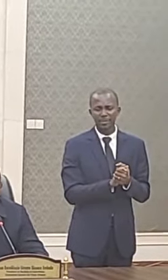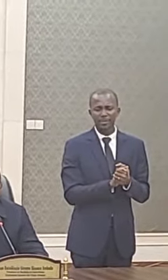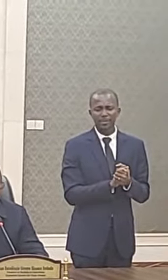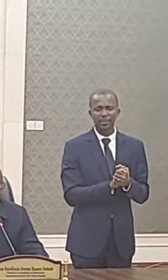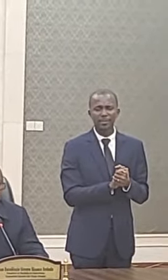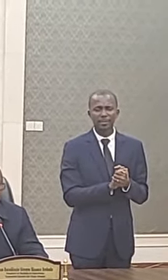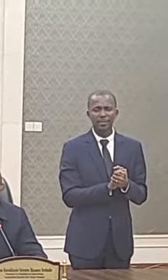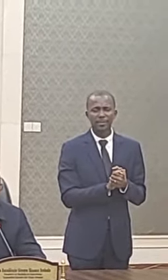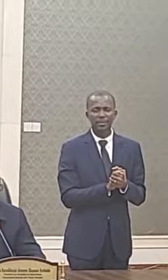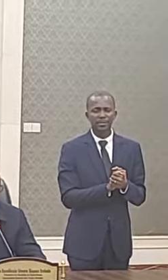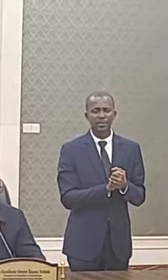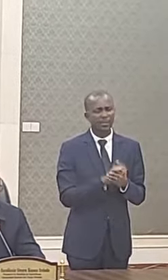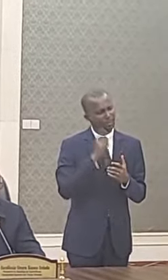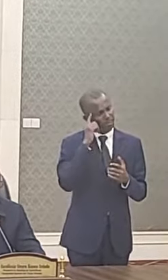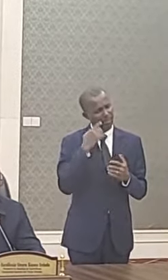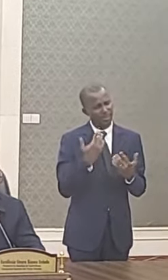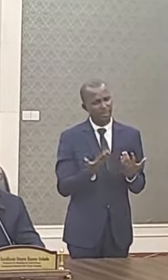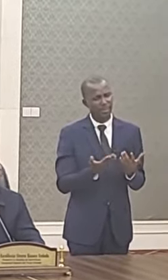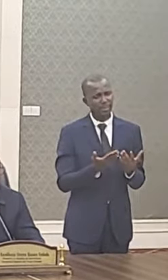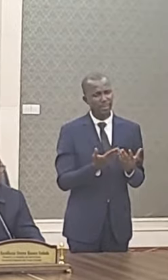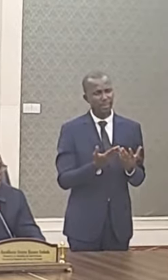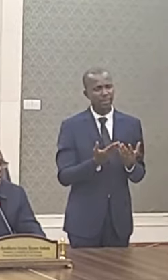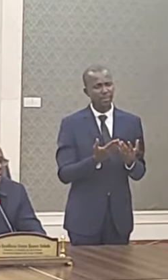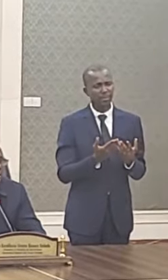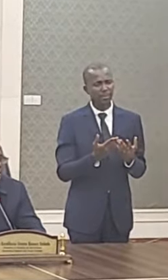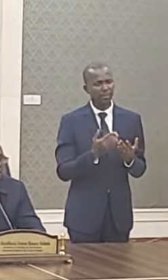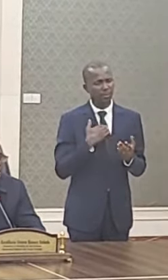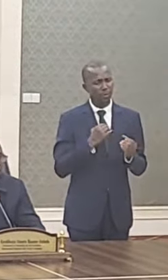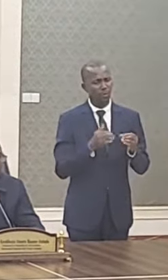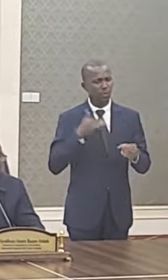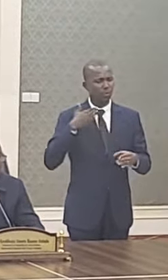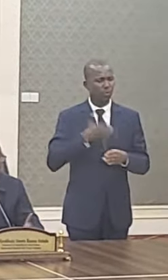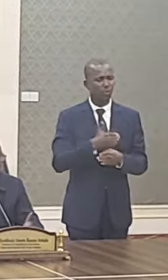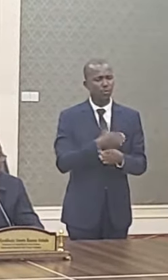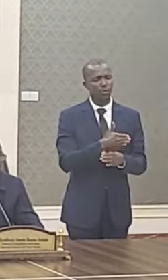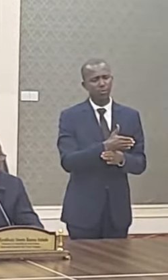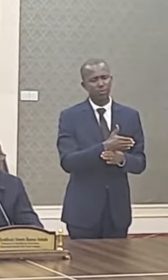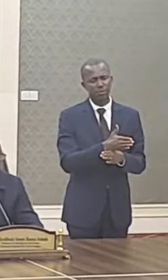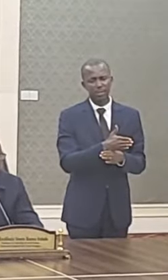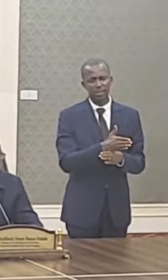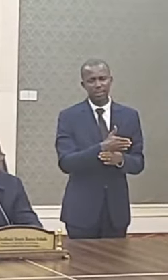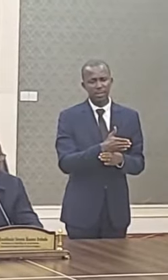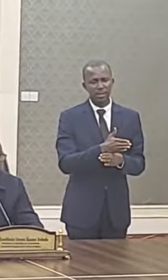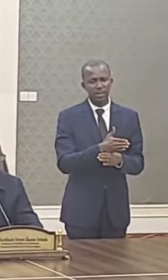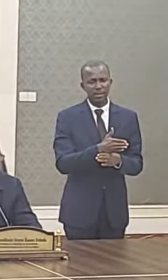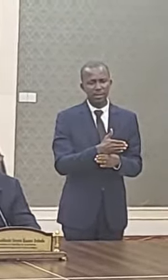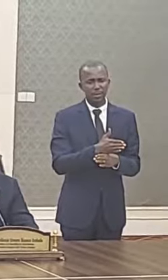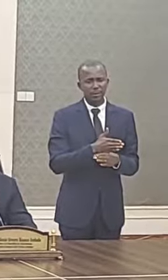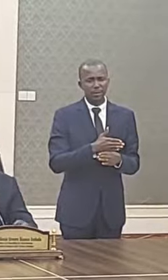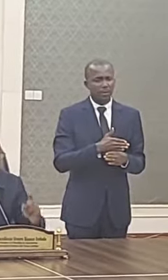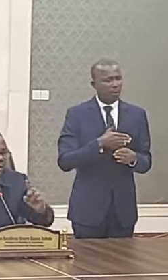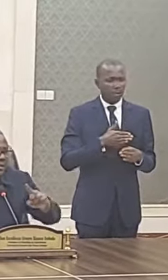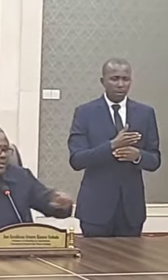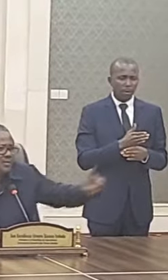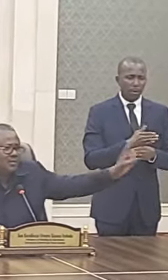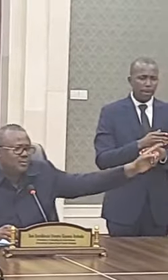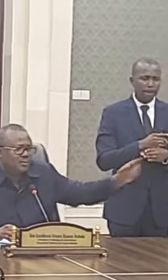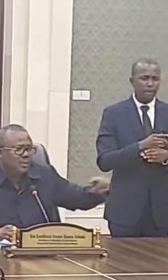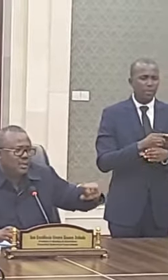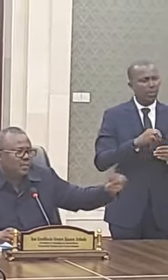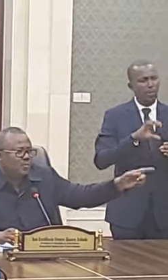Et je pense que la banque aussi, hein, les travaux publics, est-ce que c'est la banque qui doit financer les